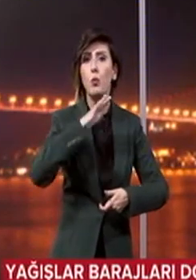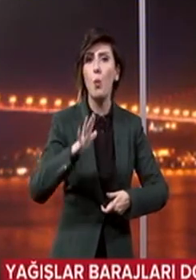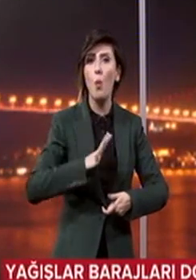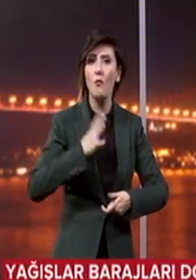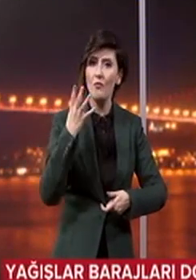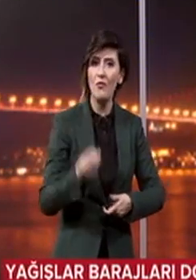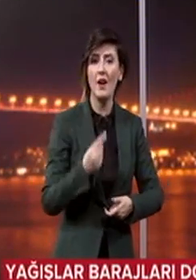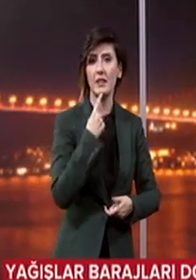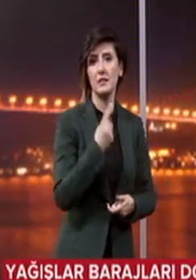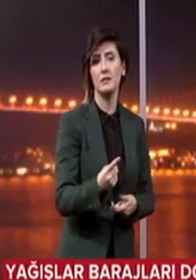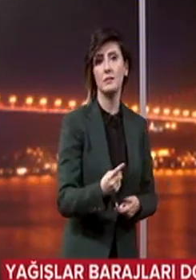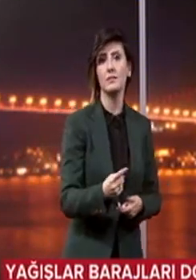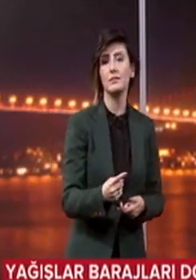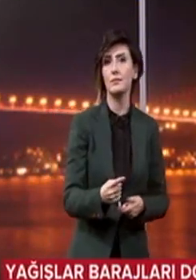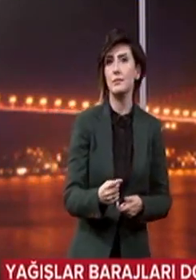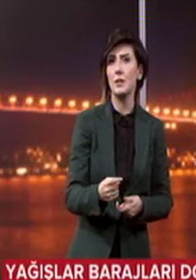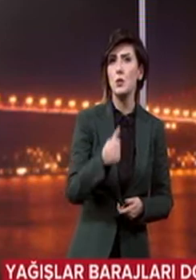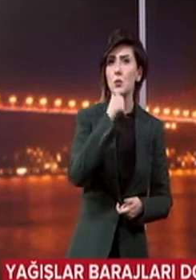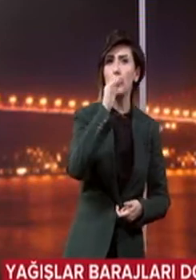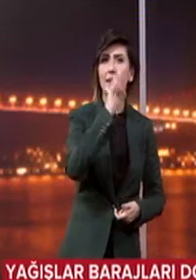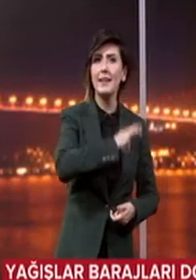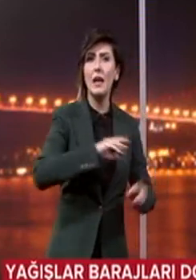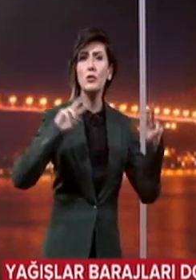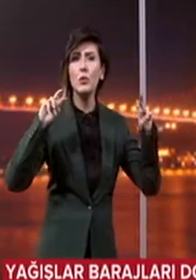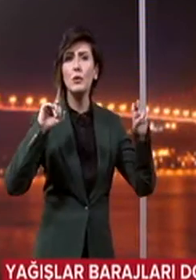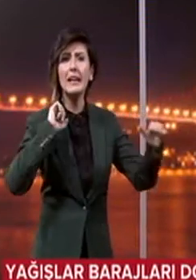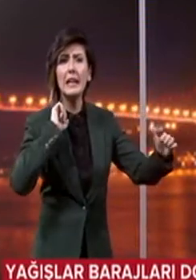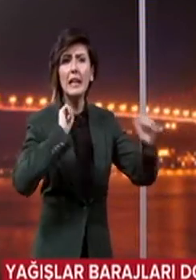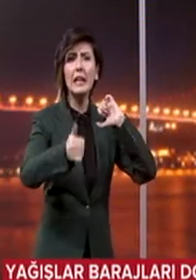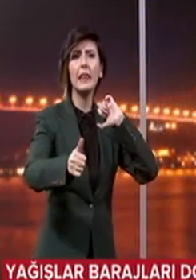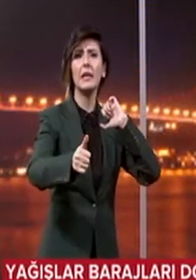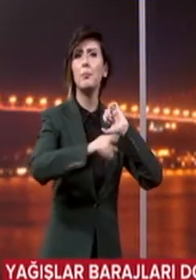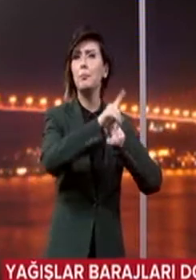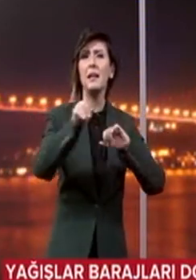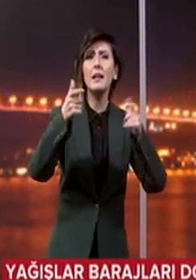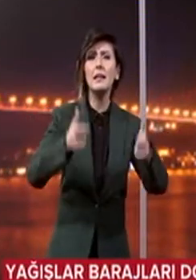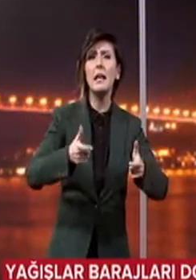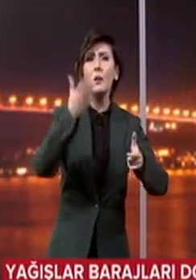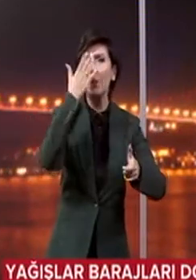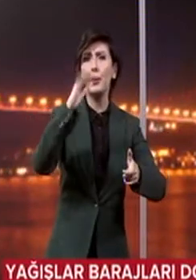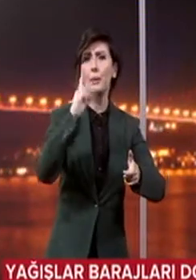ulaşıldığını vurguladı. Su ihtiyacı konusunda kritik durumda hiçbir kentin bulunmadığını ifade eden